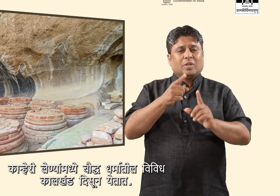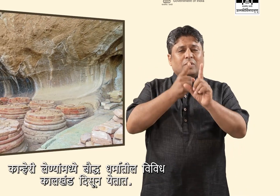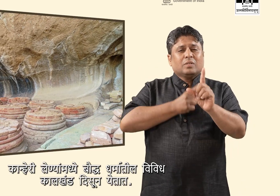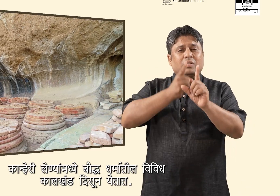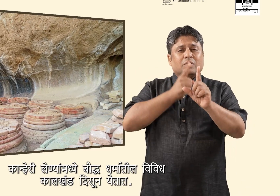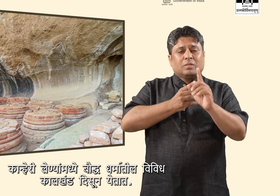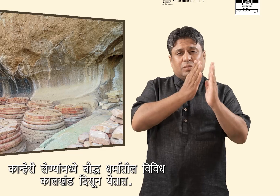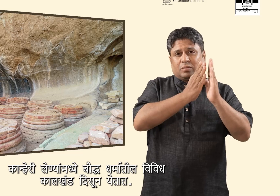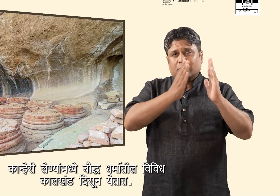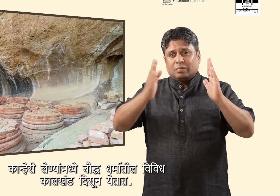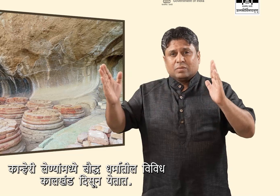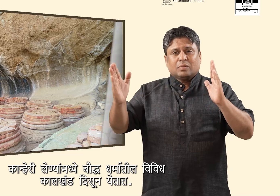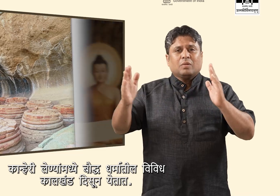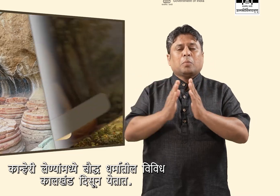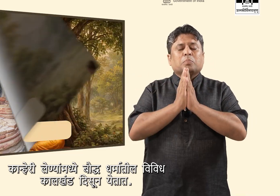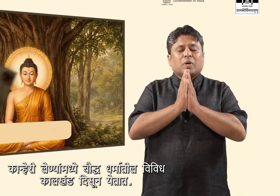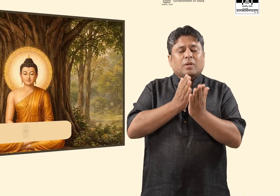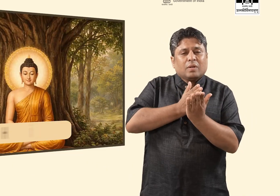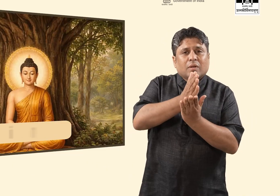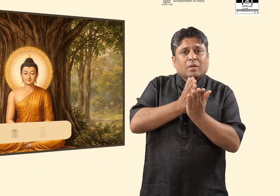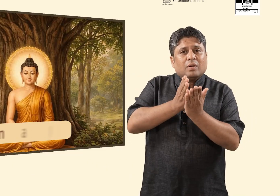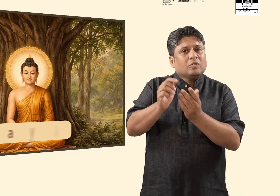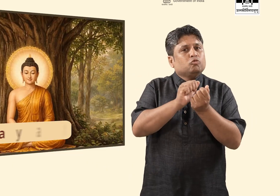बौद्ध धर्मातील विविध कालखंड दिसून येतात.